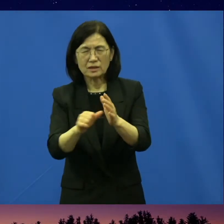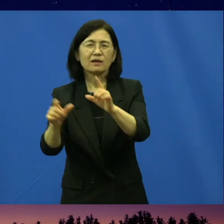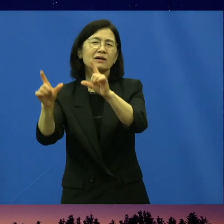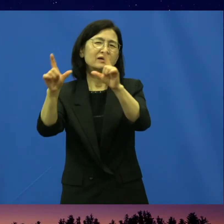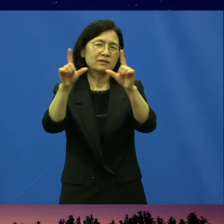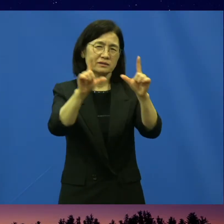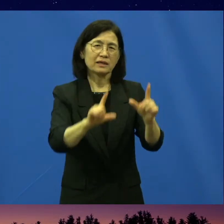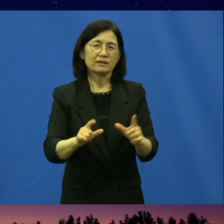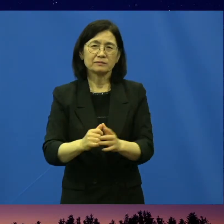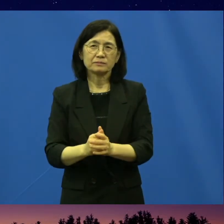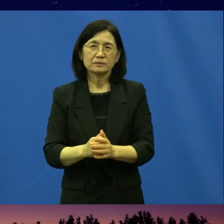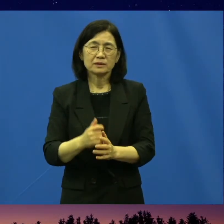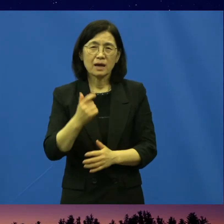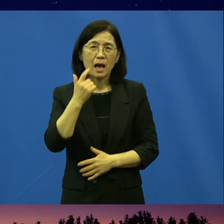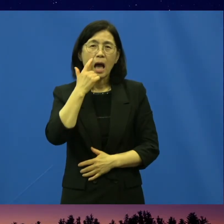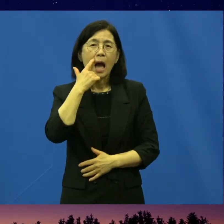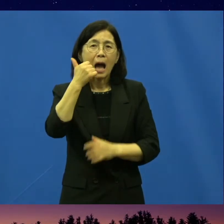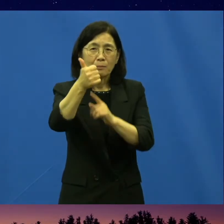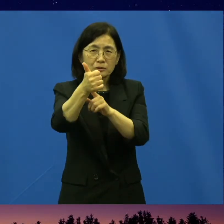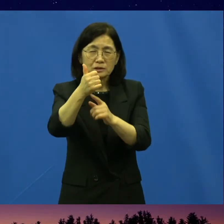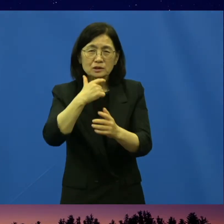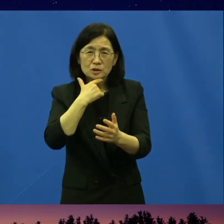아버지로부터 장자권을 그저 속여서